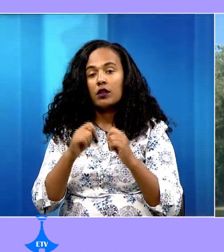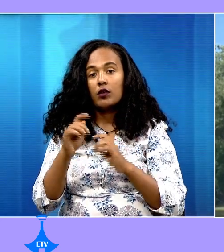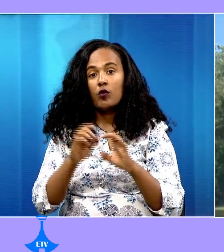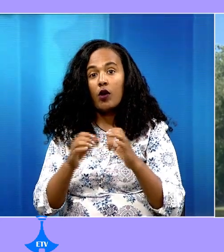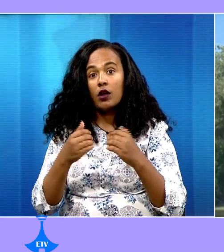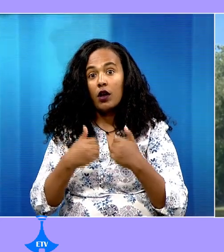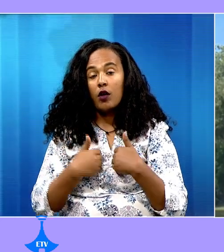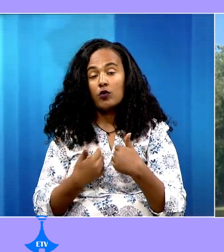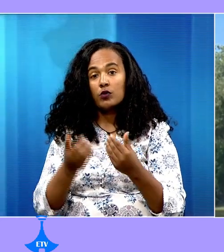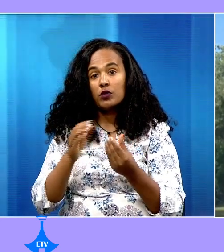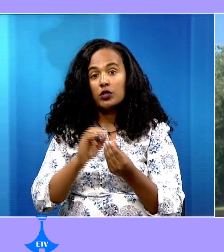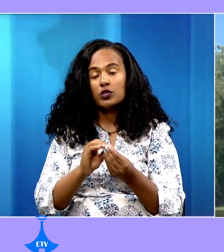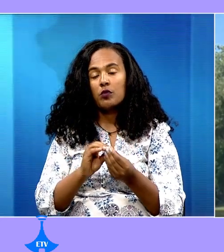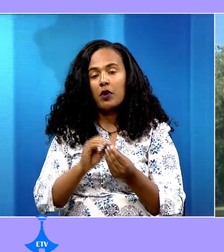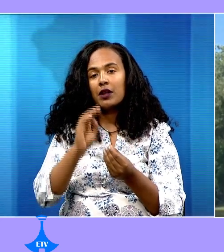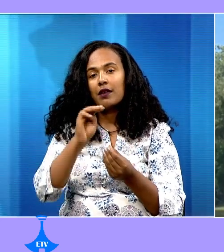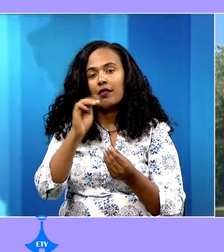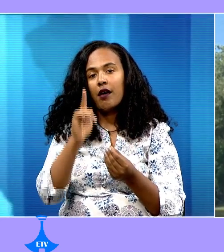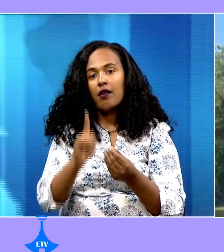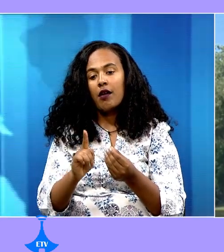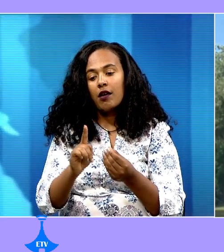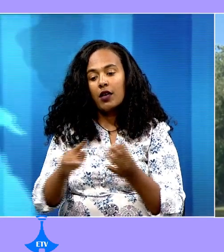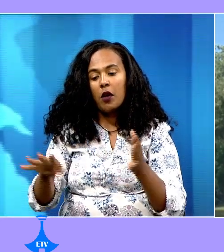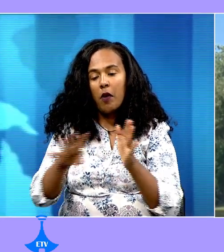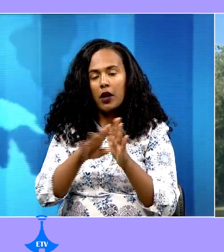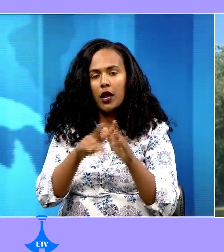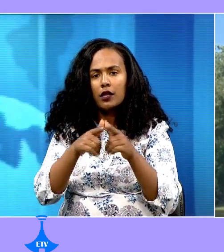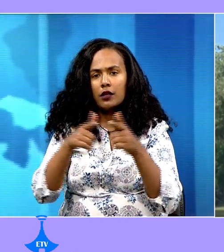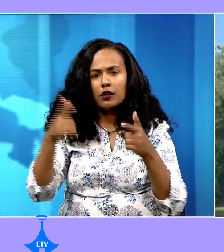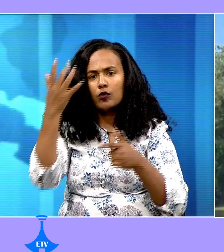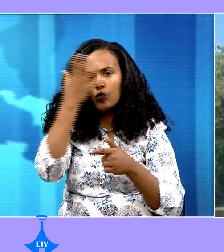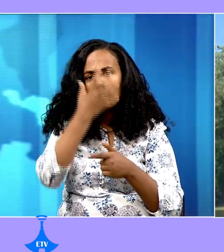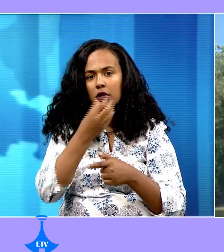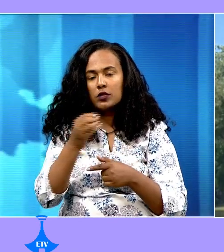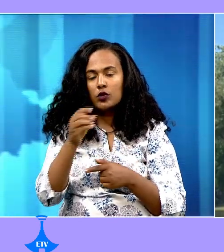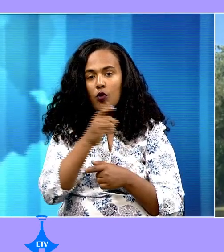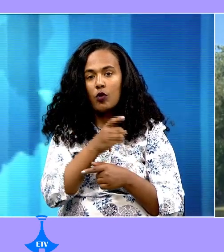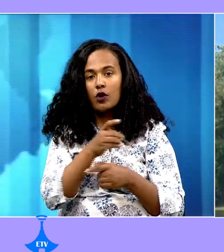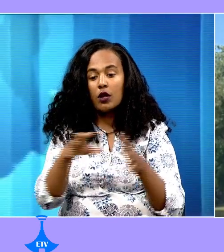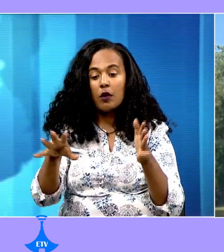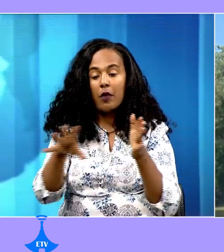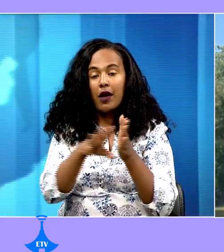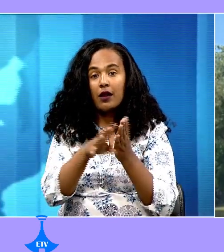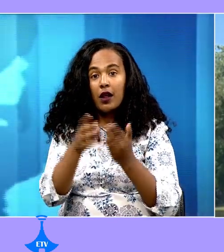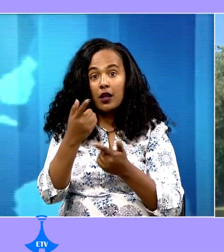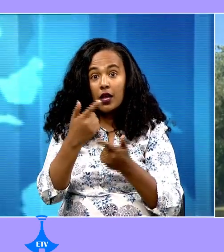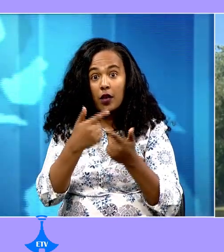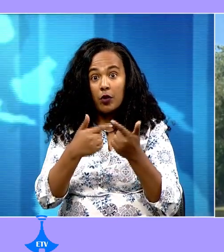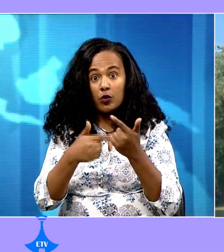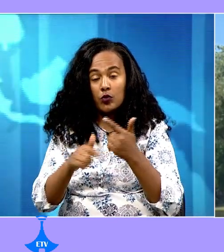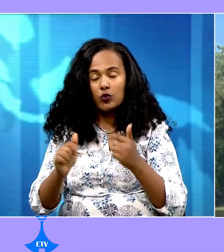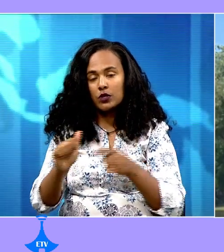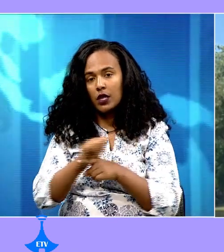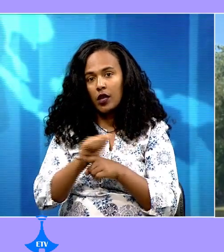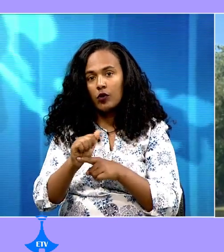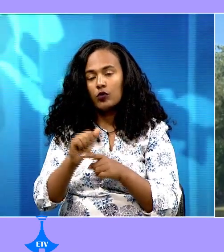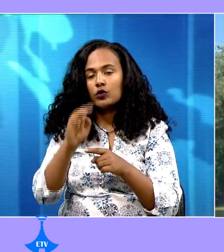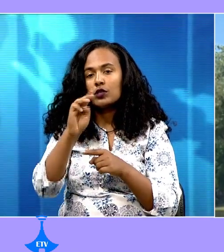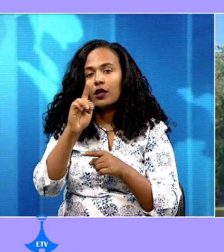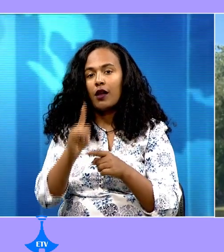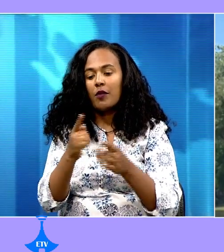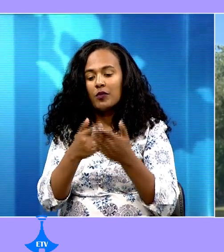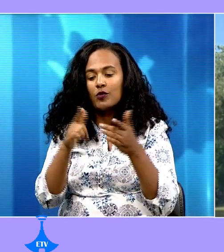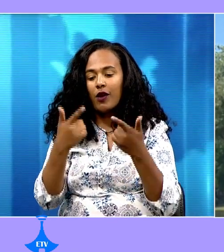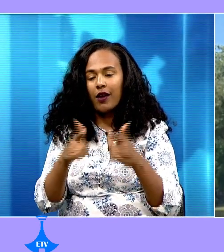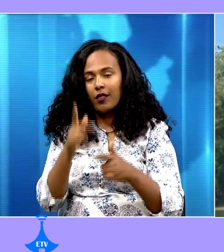በተጨማሪ ደግሞ ጣና የባህር ዳር ትልቅ ውበት ስለሆነ ባህር ዳር የመጡ ሰልጣኞች ጣናንም በዚሁ አጋጣሚ አይተው